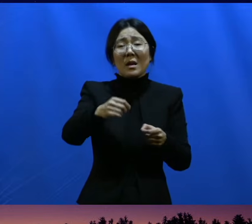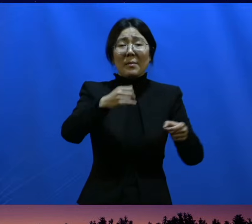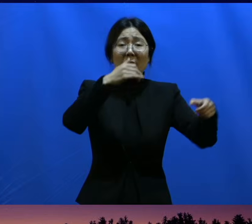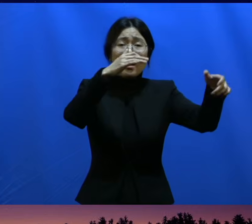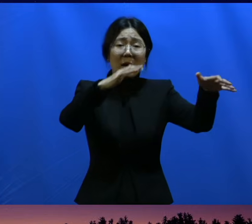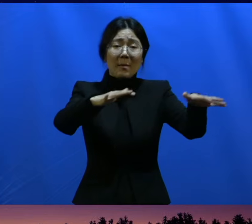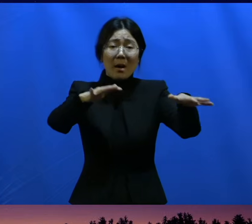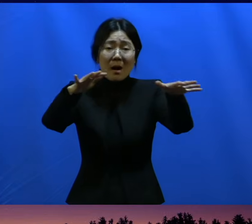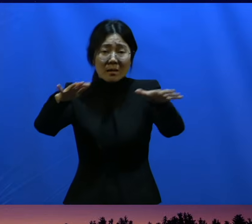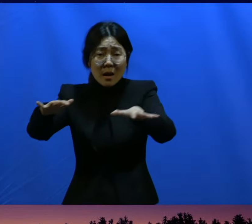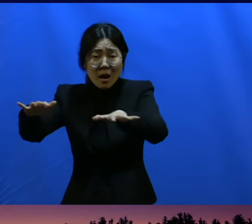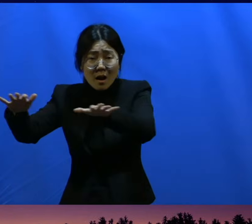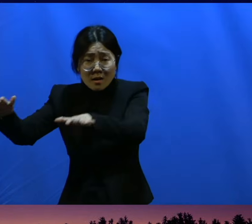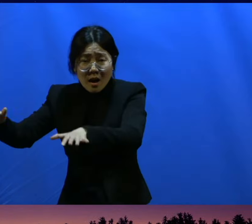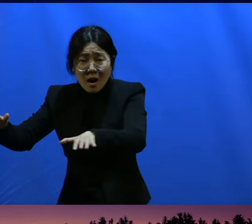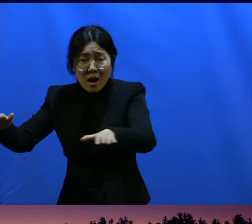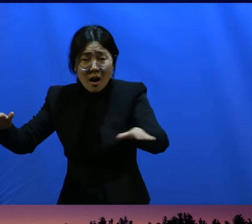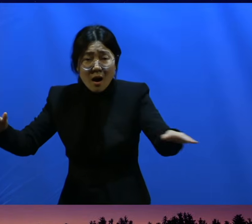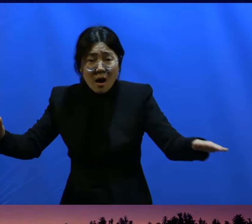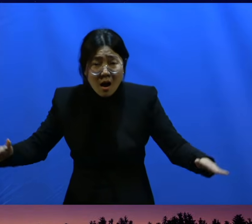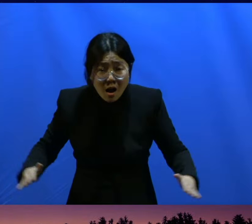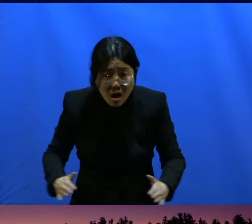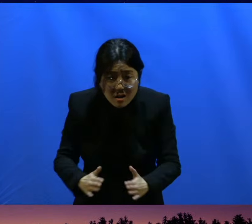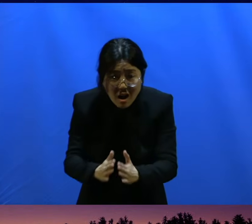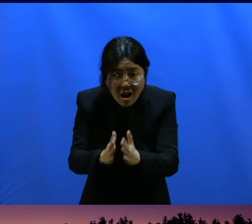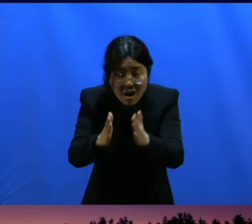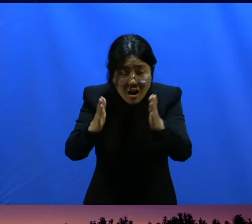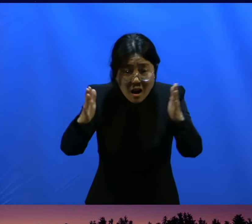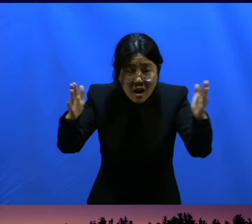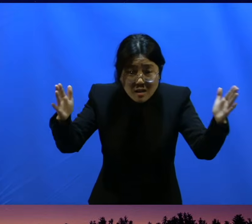내 앞에 바다가